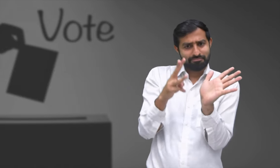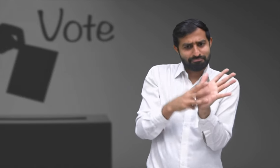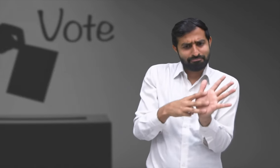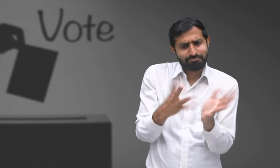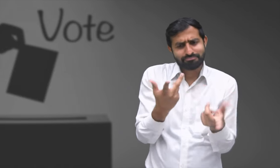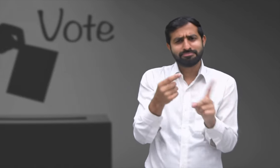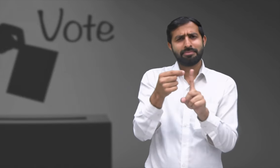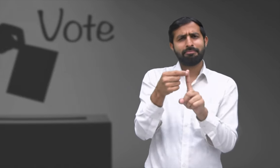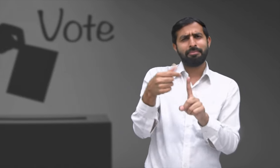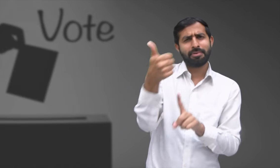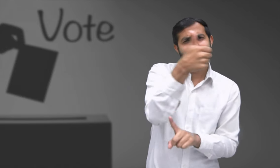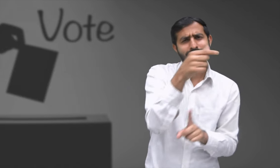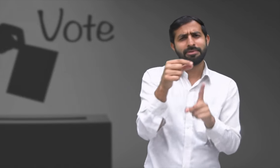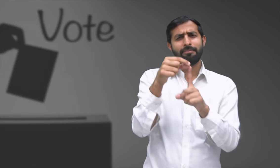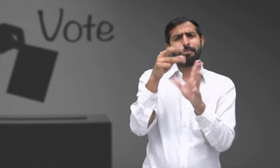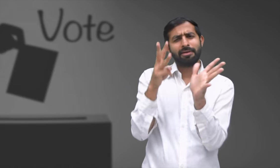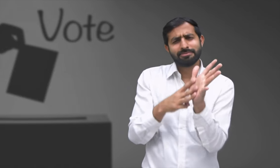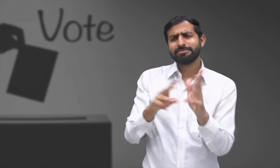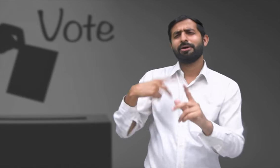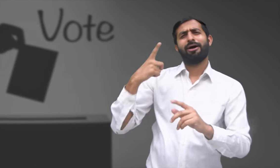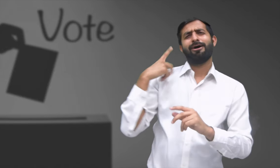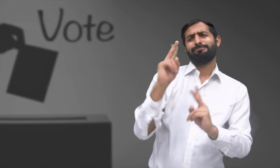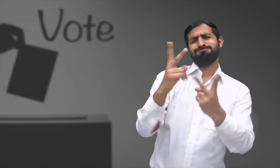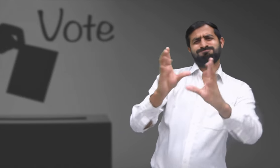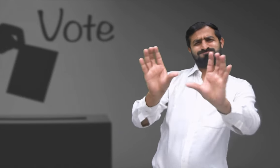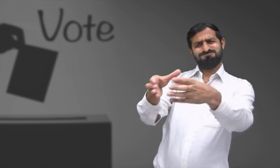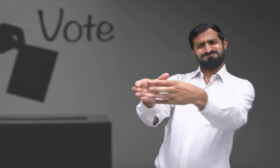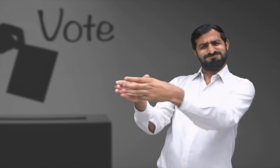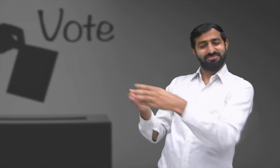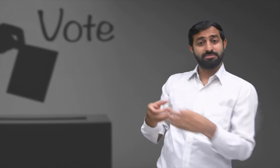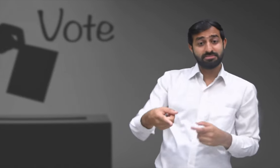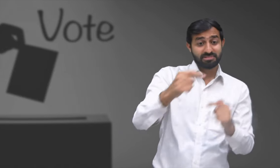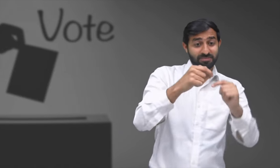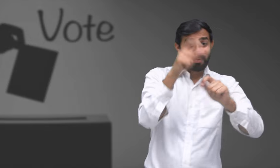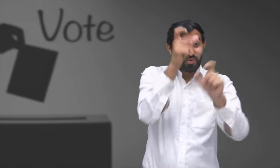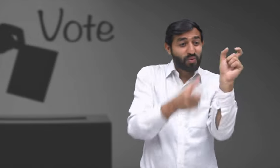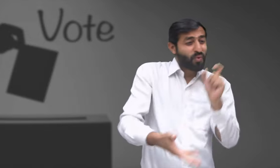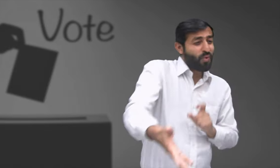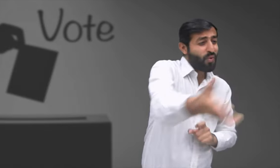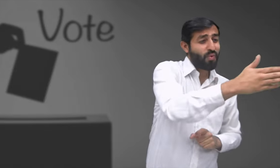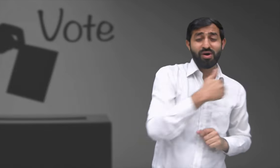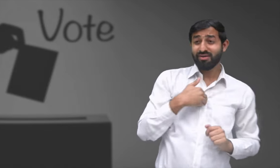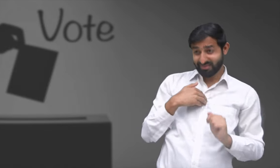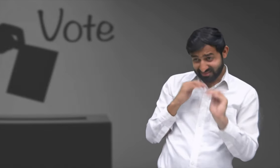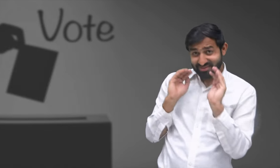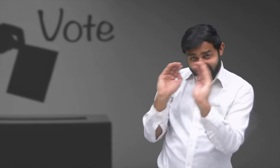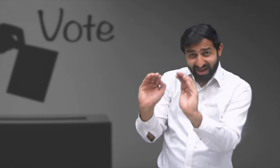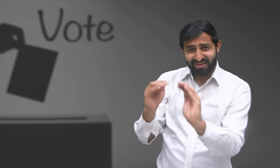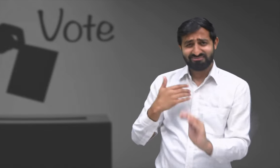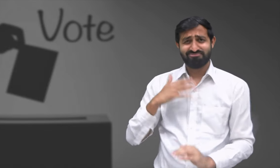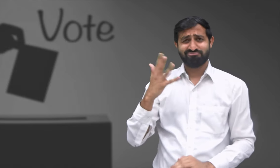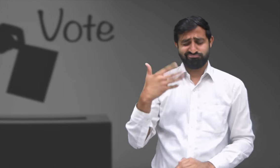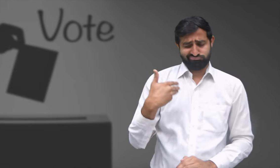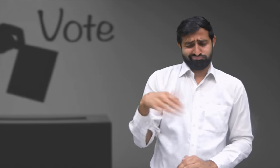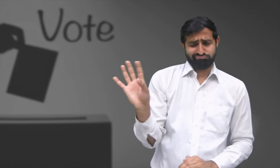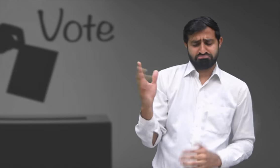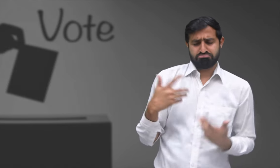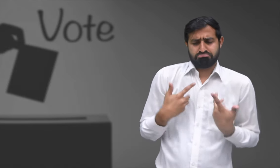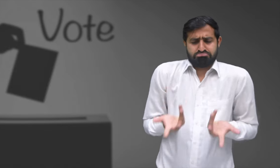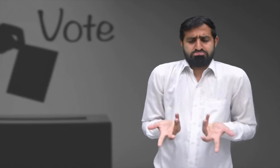मुख्यमंत्री राष्ट्रपति प्रधानमंत्री तथा अन्य राजनेताओं के चुनाव में देश के नागरिक मतदान ना